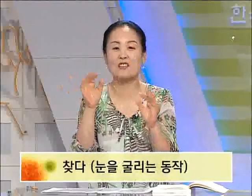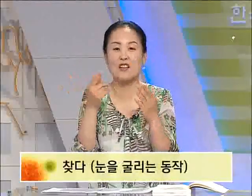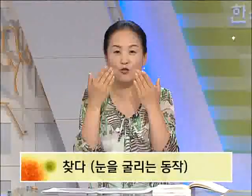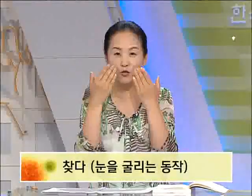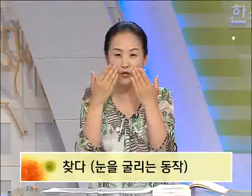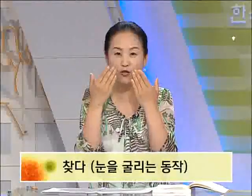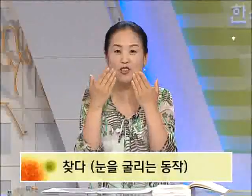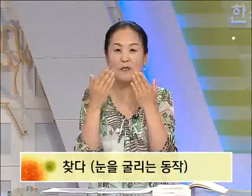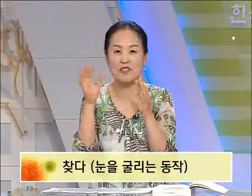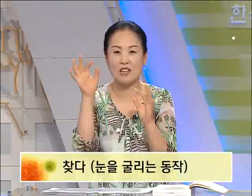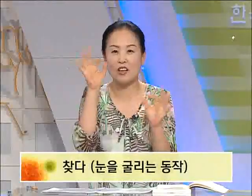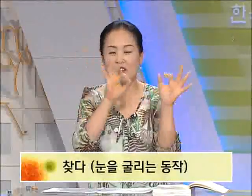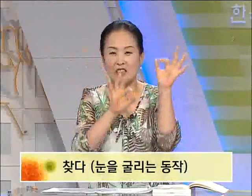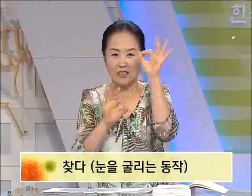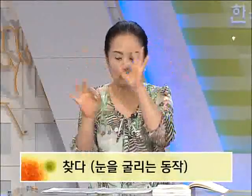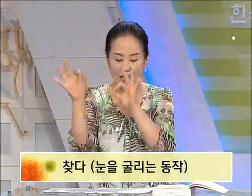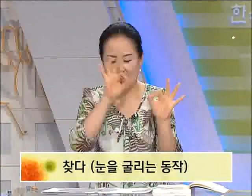때 눈을 굴리면서 찾게 되지 않습니까?